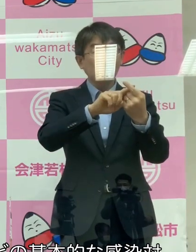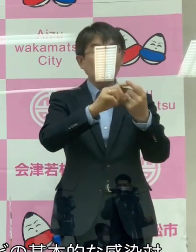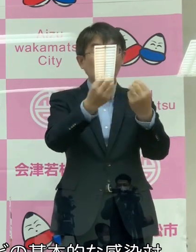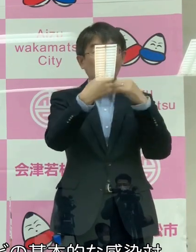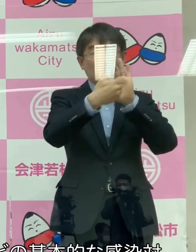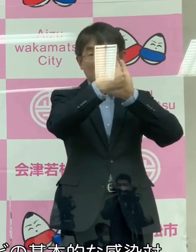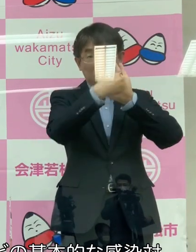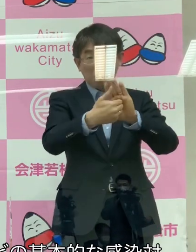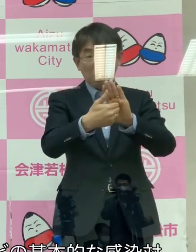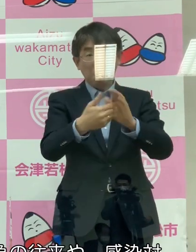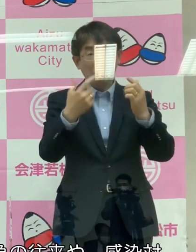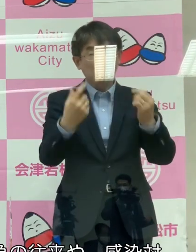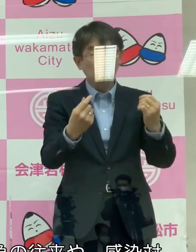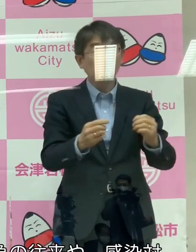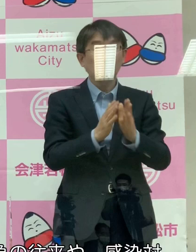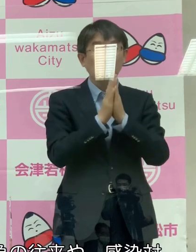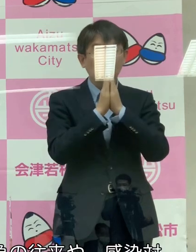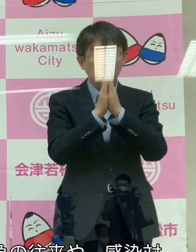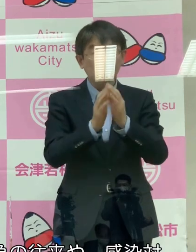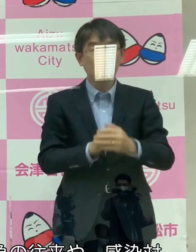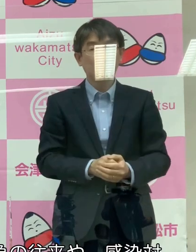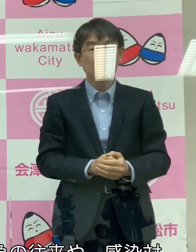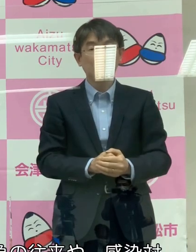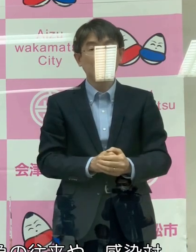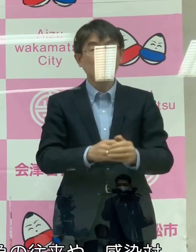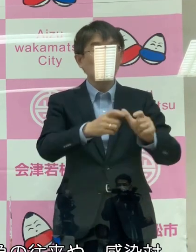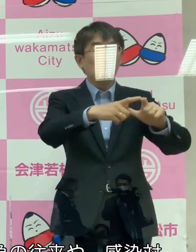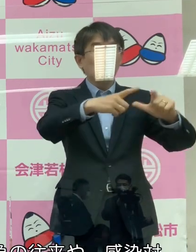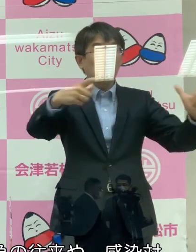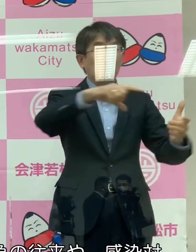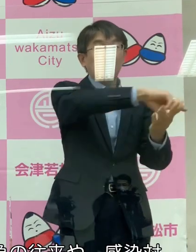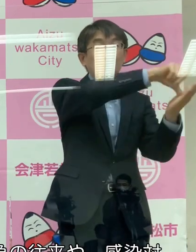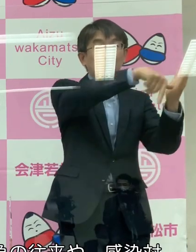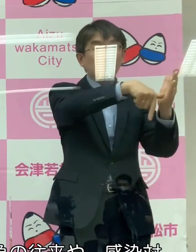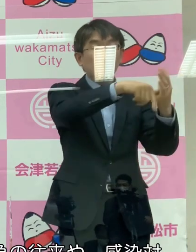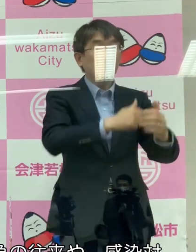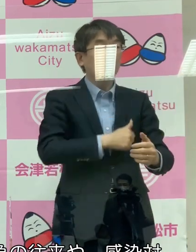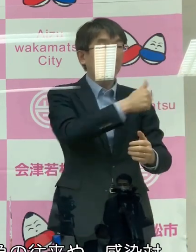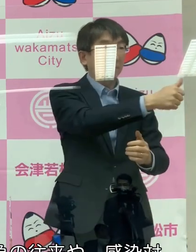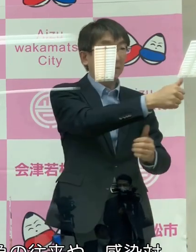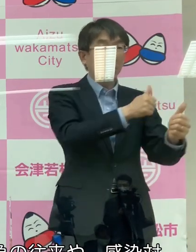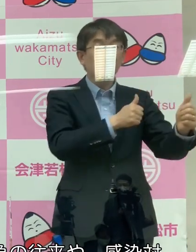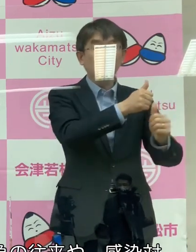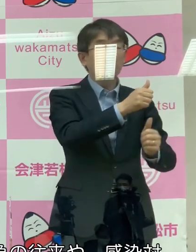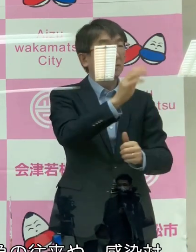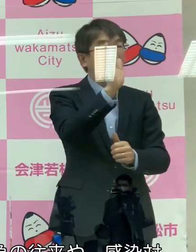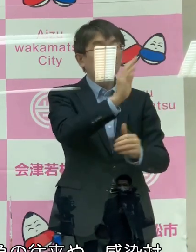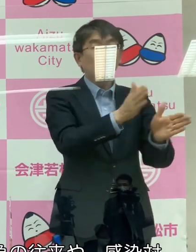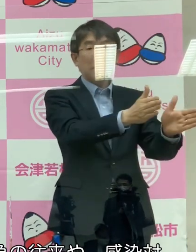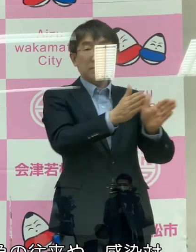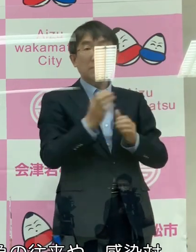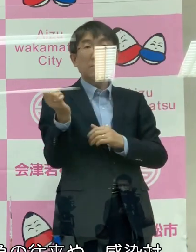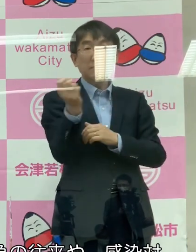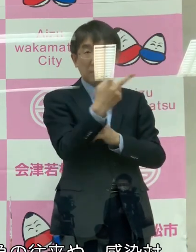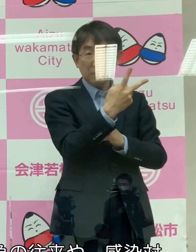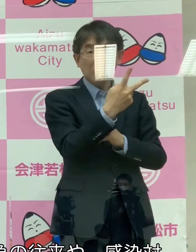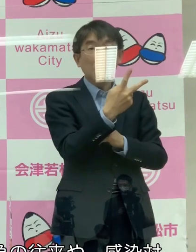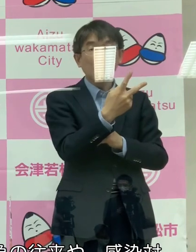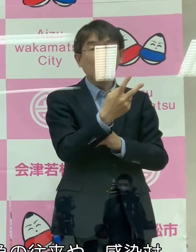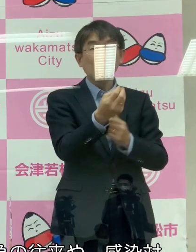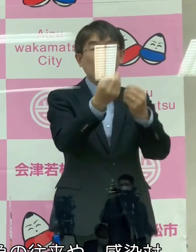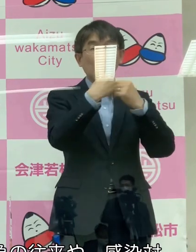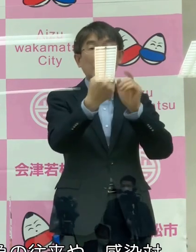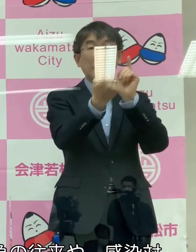を徹底していただきたい。感染拡大地域との不要不急の往来や感染対策が徹底されてい